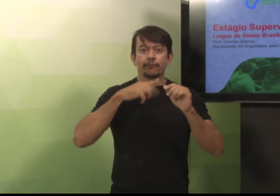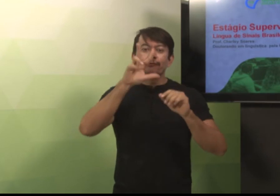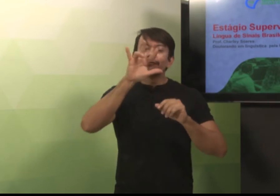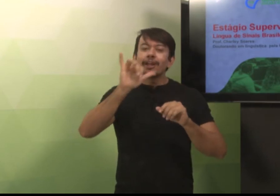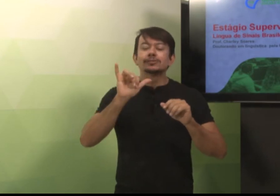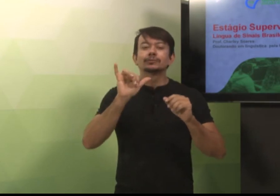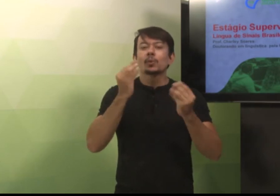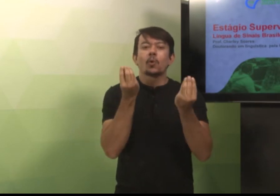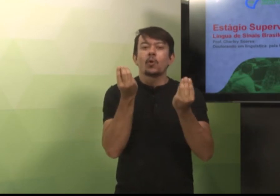estágio,